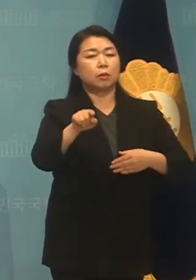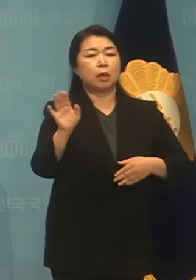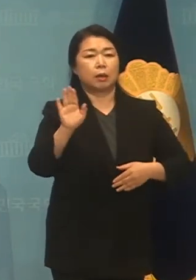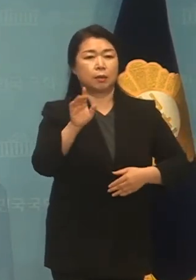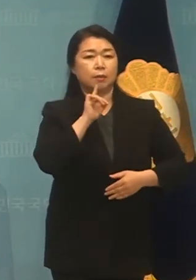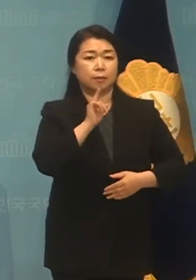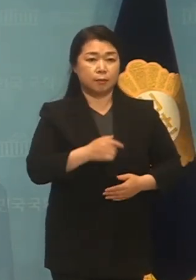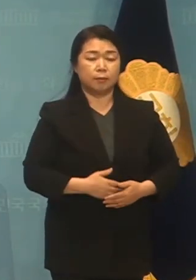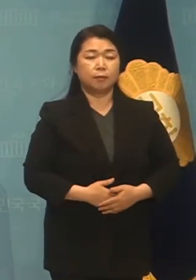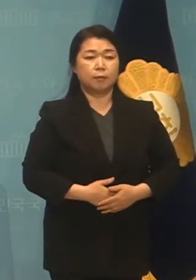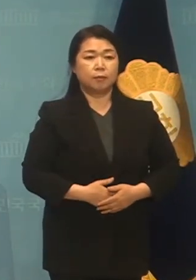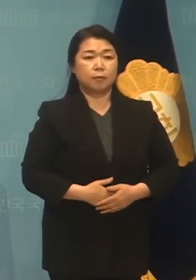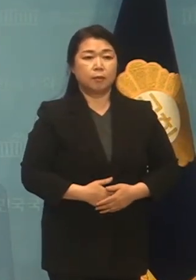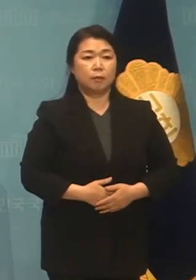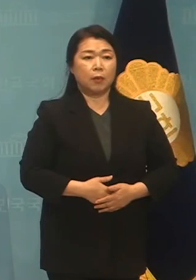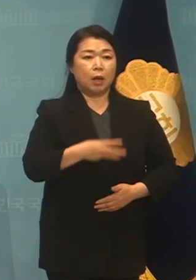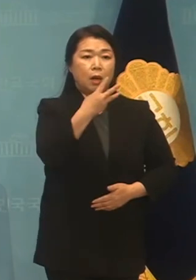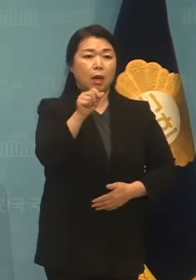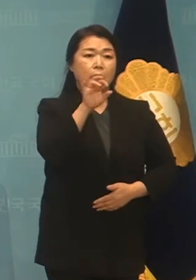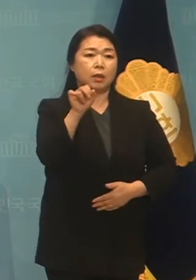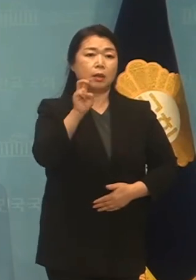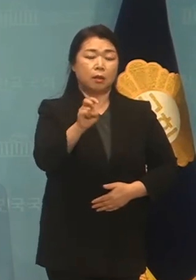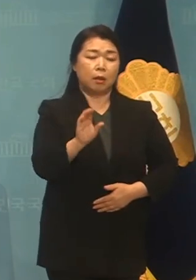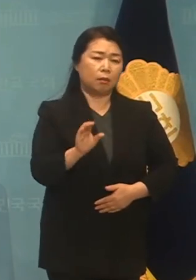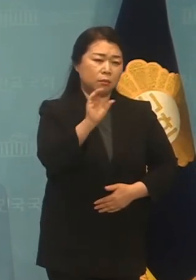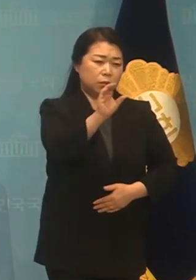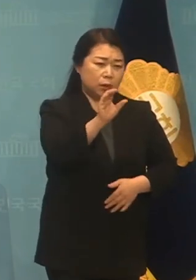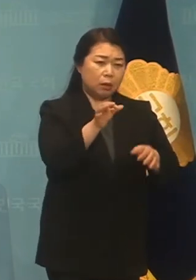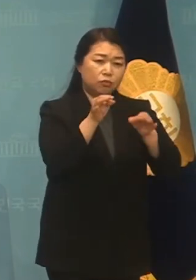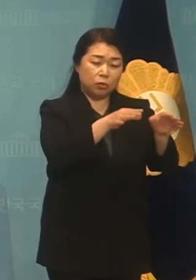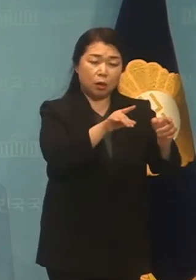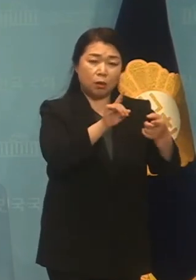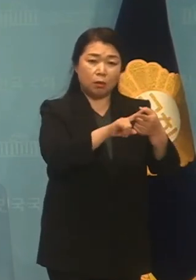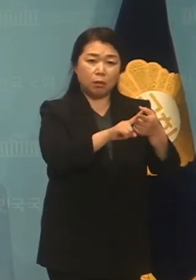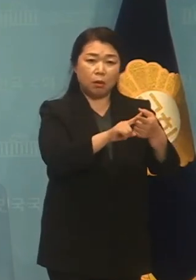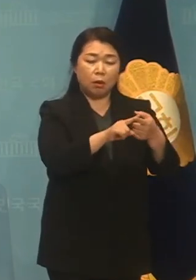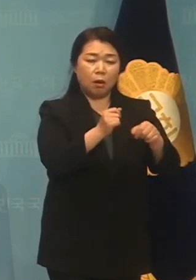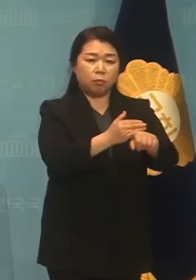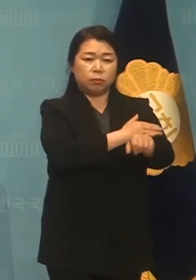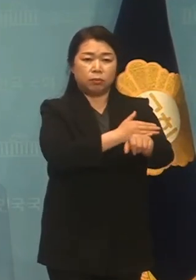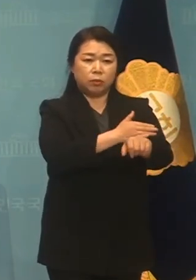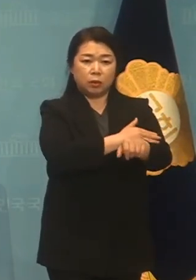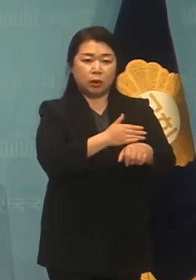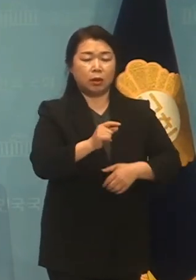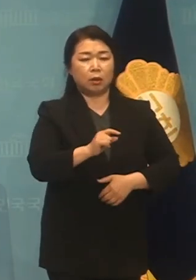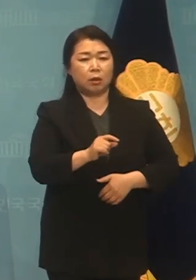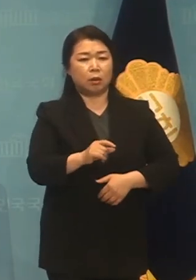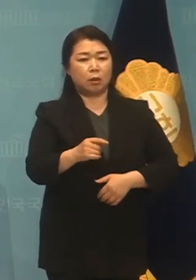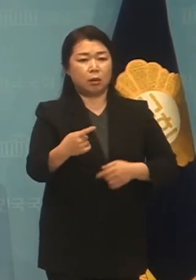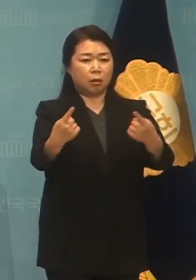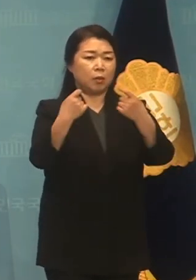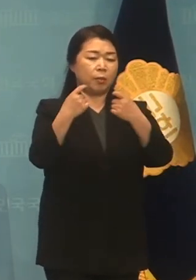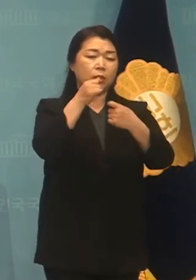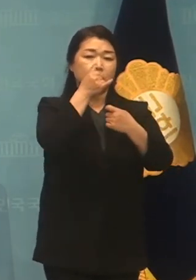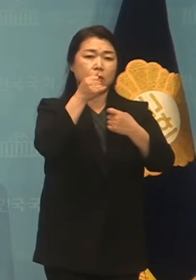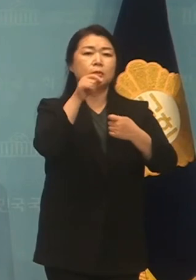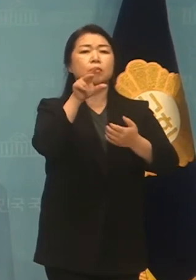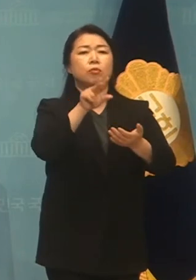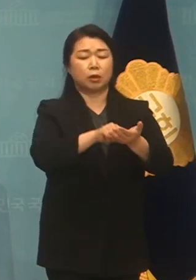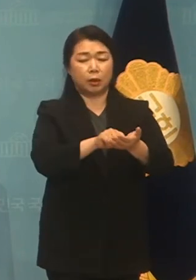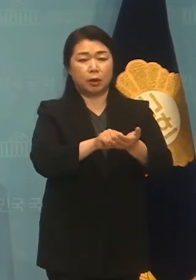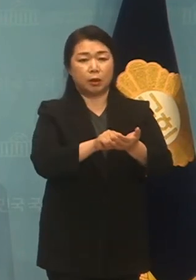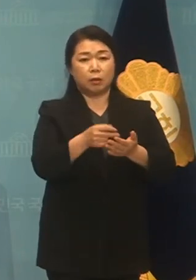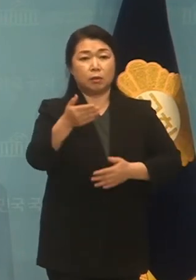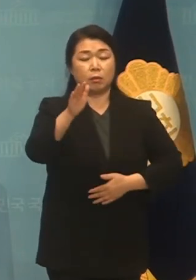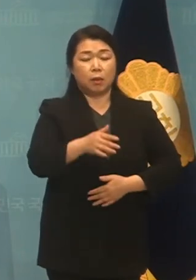하고 있습니다. 라임 관련해서 여전히 의혹 부풀리기 또는 이제 딱지 붙이기를 하는 경향이 높지는 않습니다.